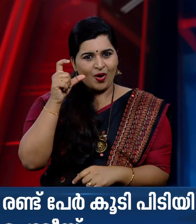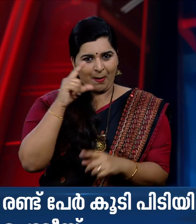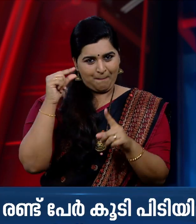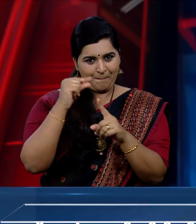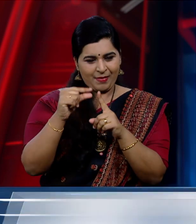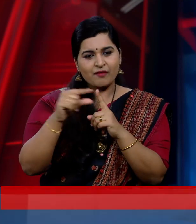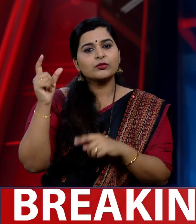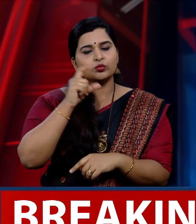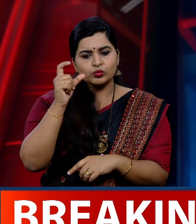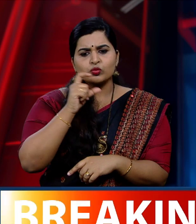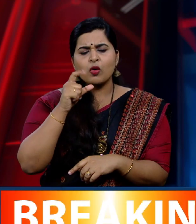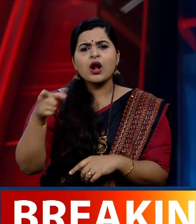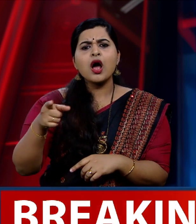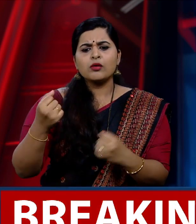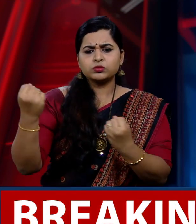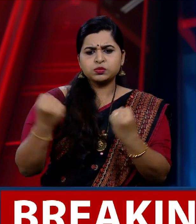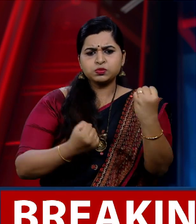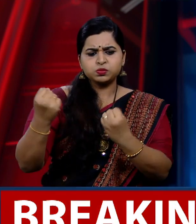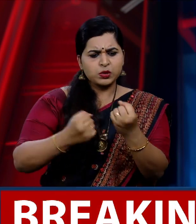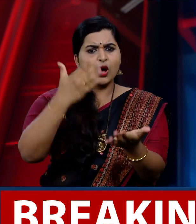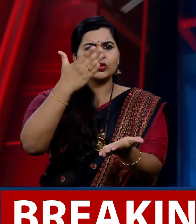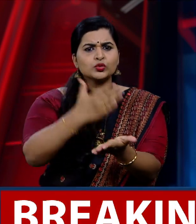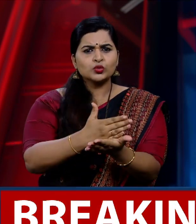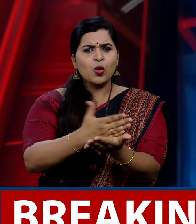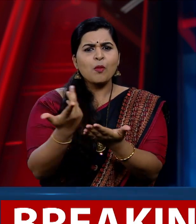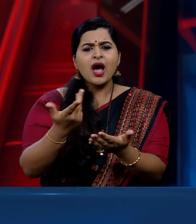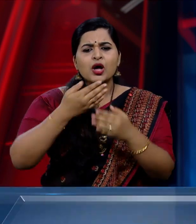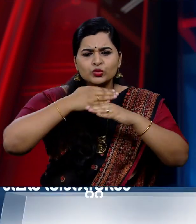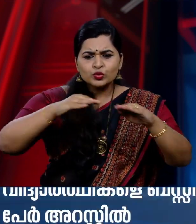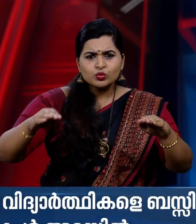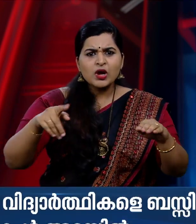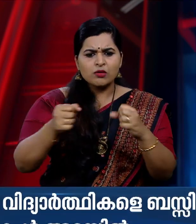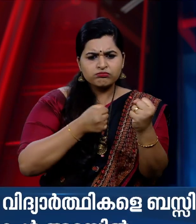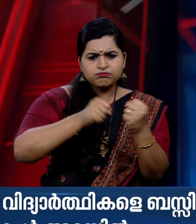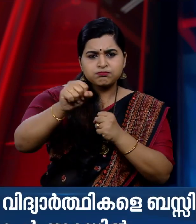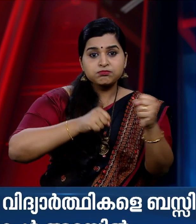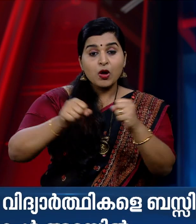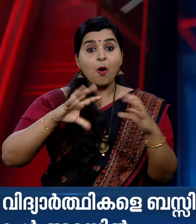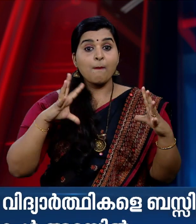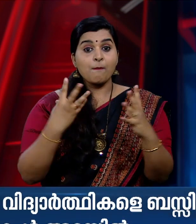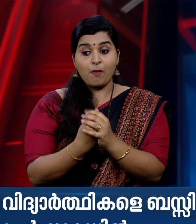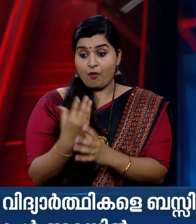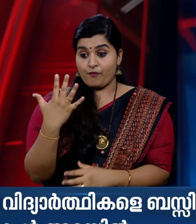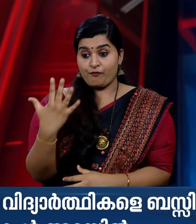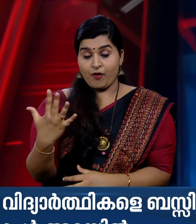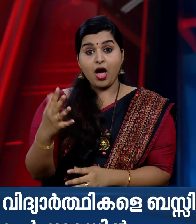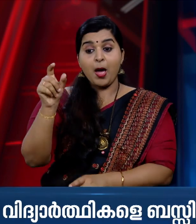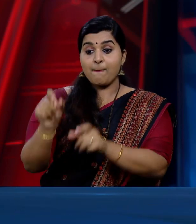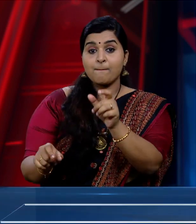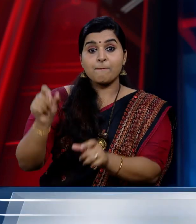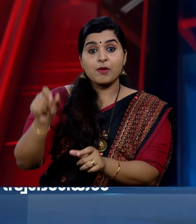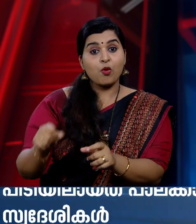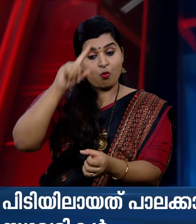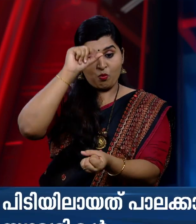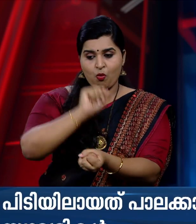പേർ അറസ്റ്റിലായിട്ടുള്ളത്. കേസിൽ രണ്ടു പേർ കൂടി അറസ്റ്റിലാകാനുണ്ട് എന്നാണ് വാളയാർ പോലീസ് അറിയിക്കുന്നത്. കഞ്ചിക്കോട് സ്വദേശികളായ രോഹിത്, നിഖിൽ